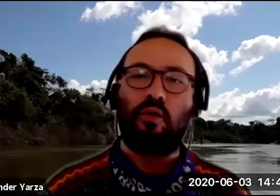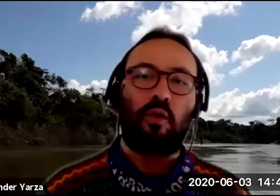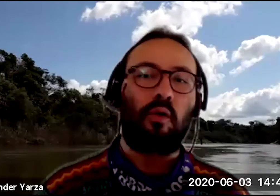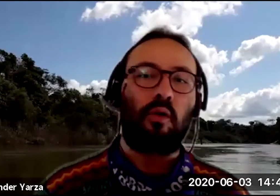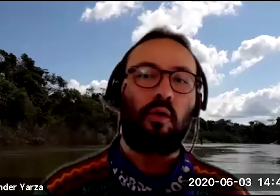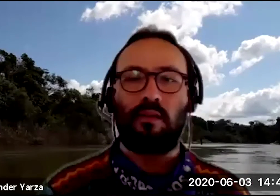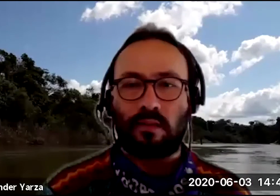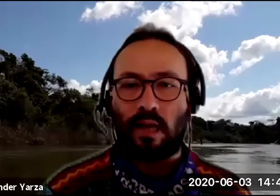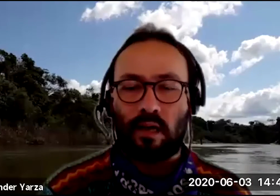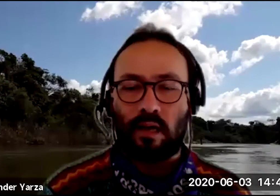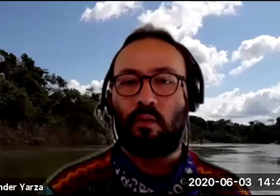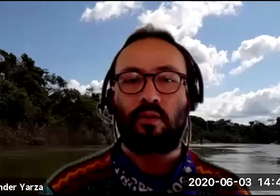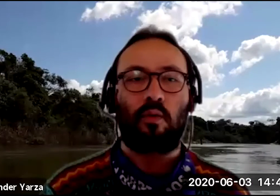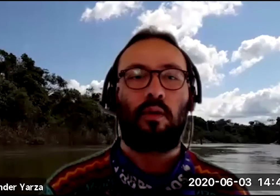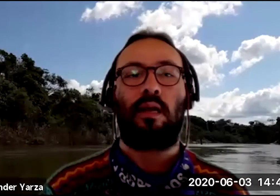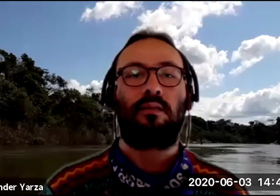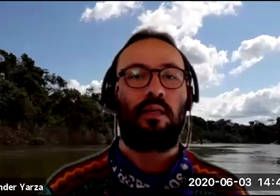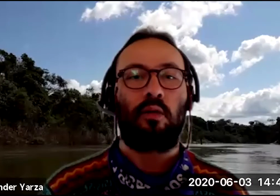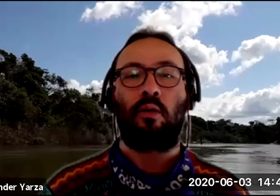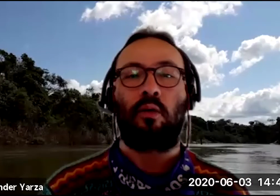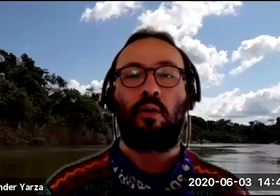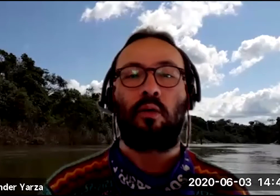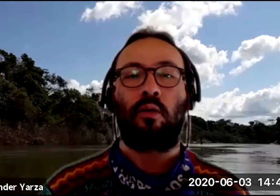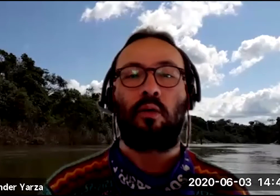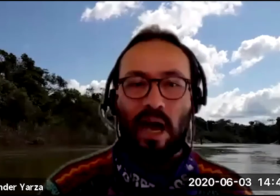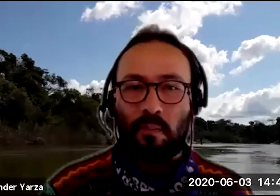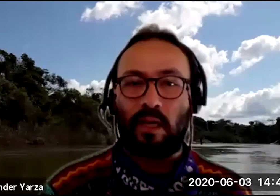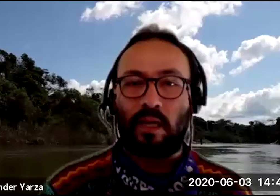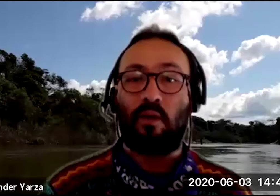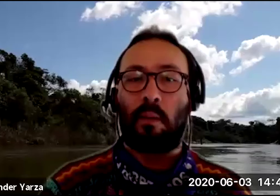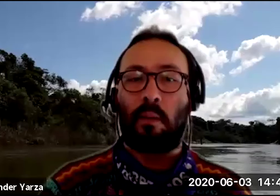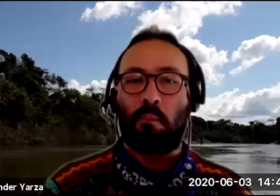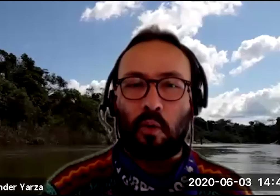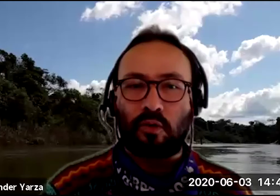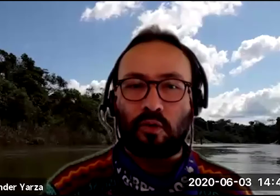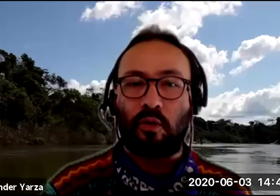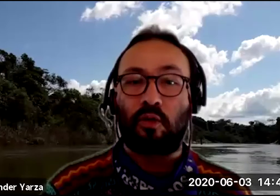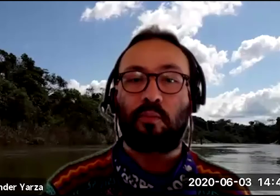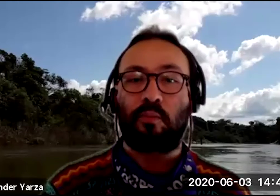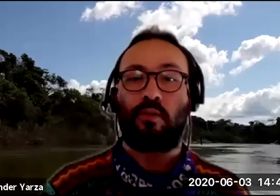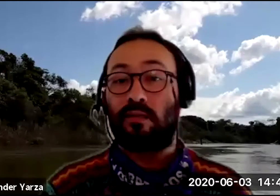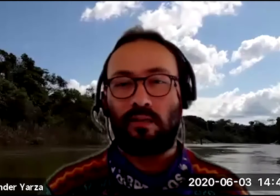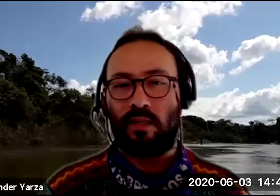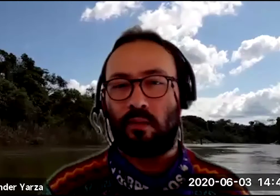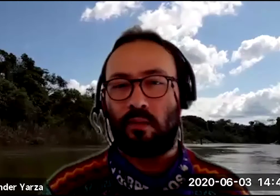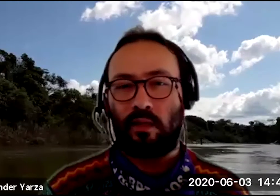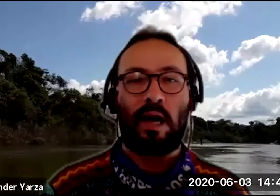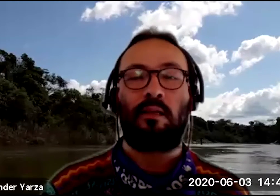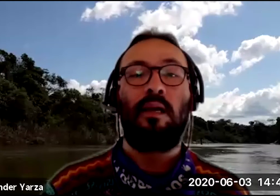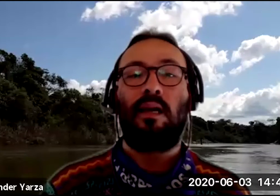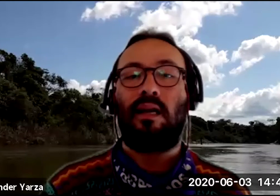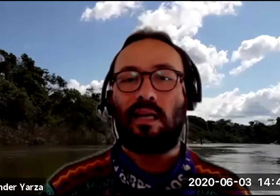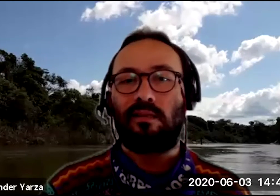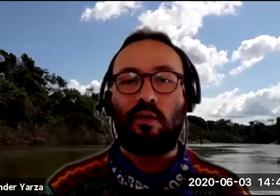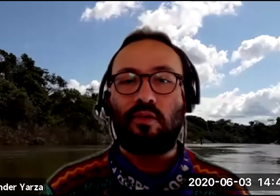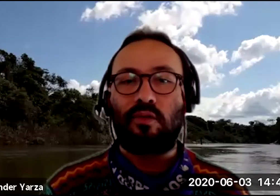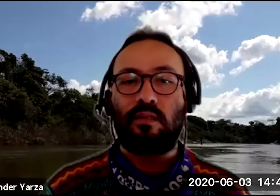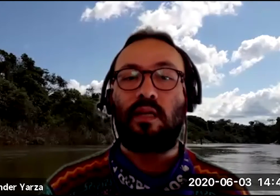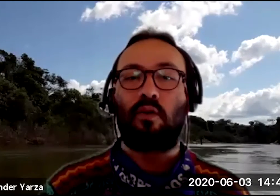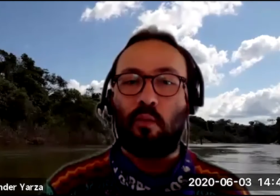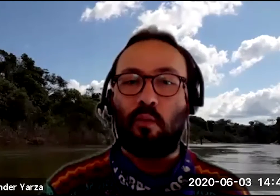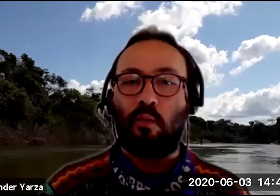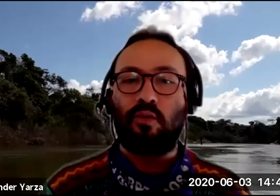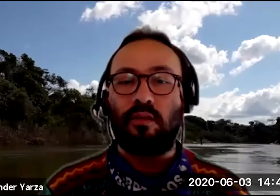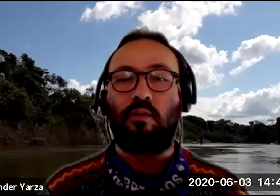hoy, no solo en torno al aprendizaje de lo escolar, sino el hambre, los apoyos, los procesos de accesibilidad,